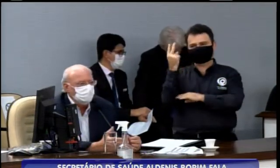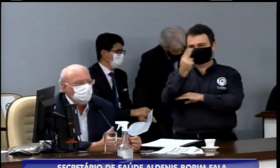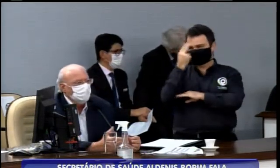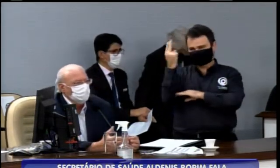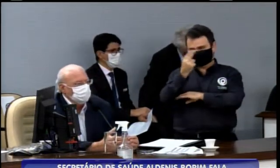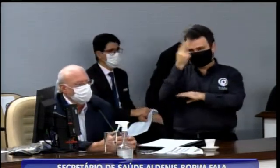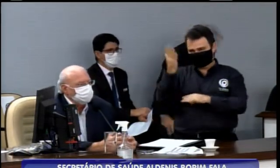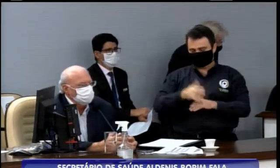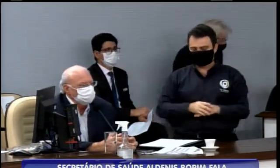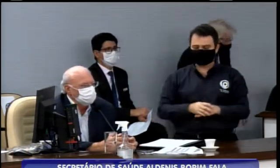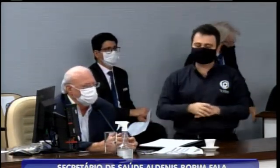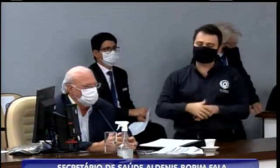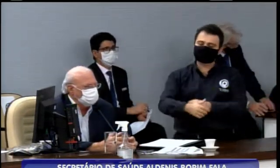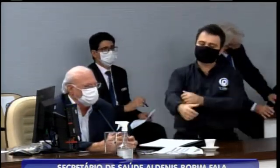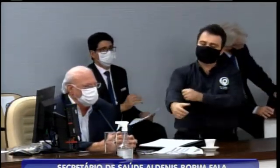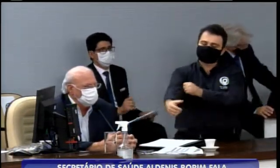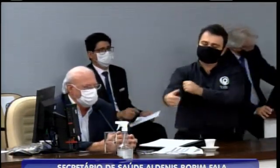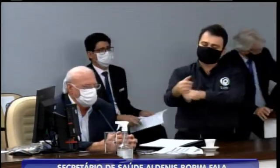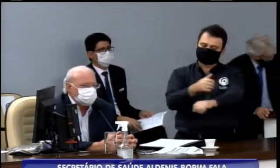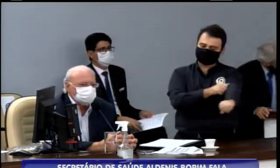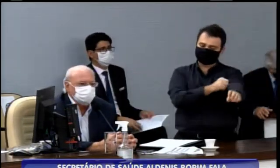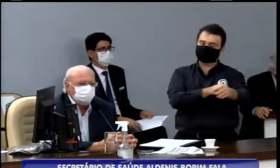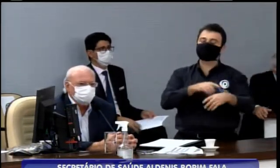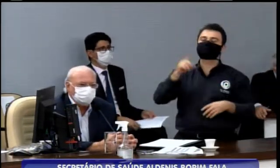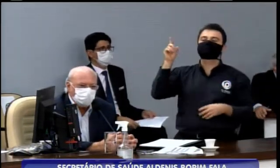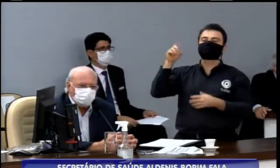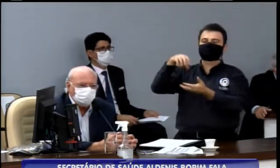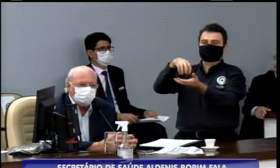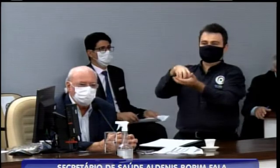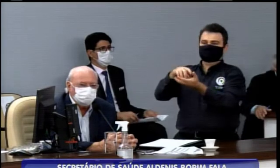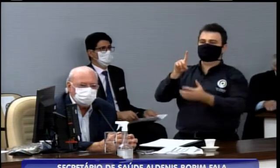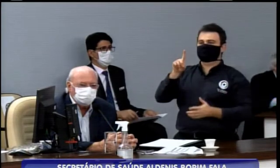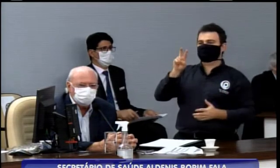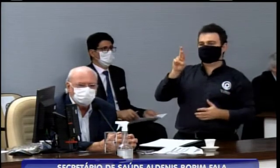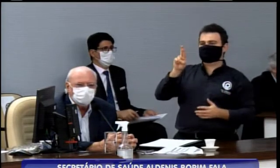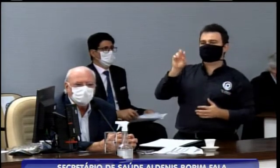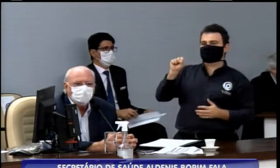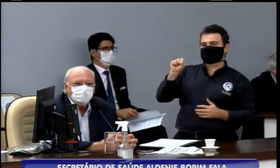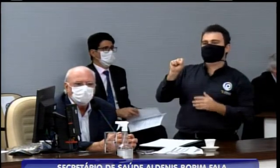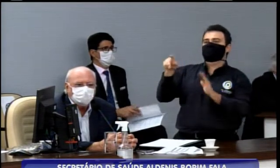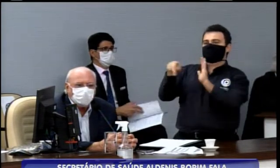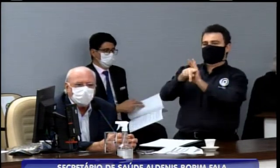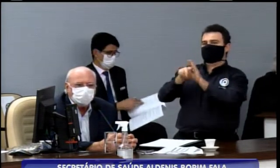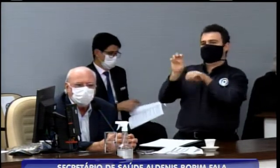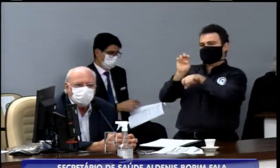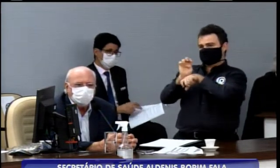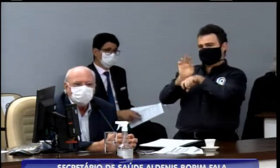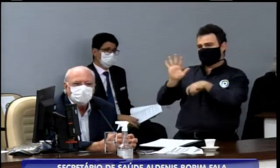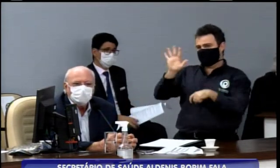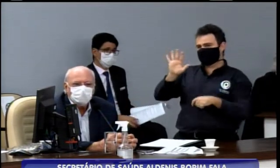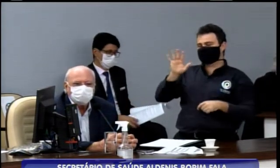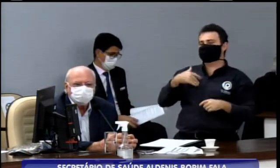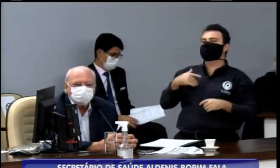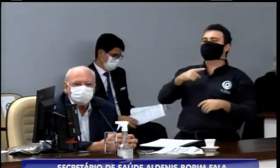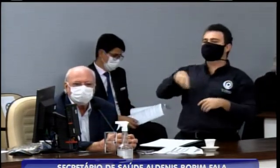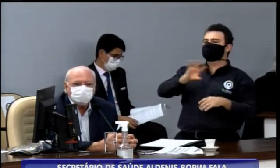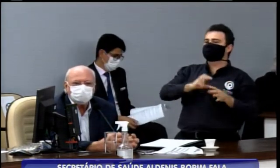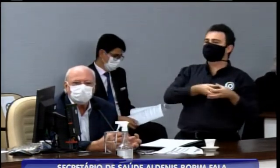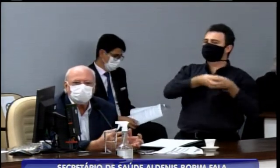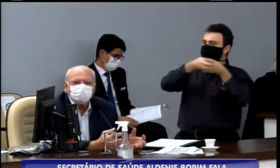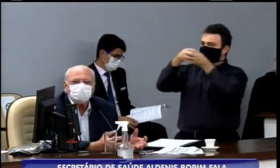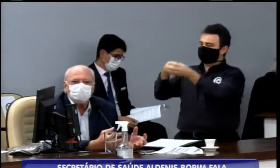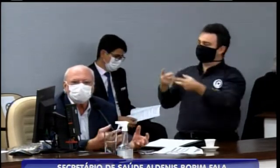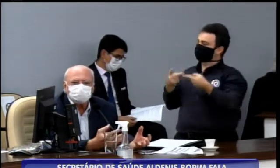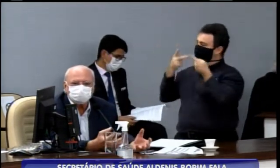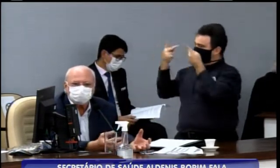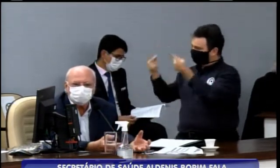disso. Nós fomos até a DRS, o Estado, pedindo para que a gente fizesse